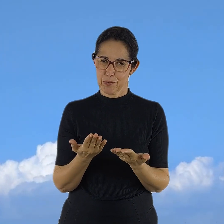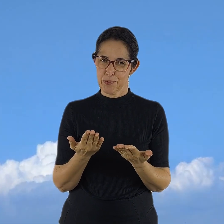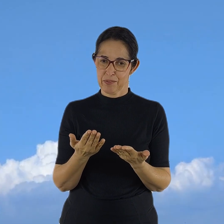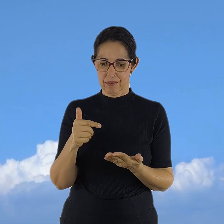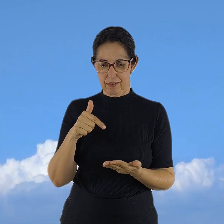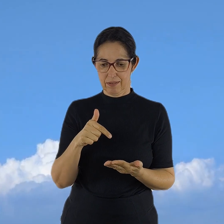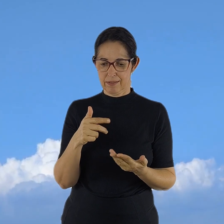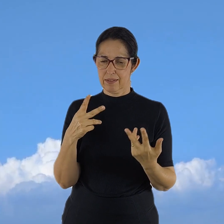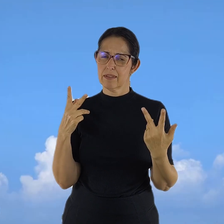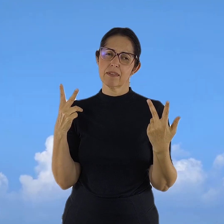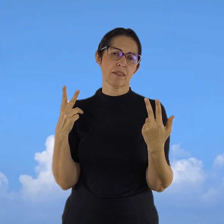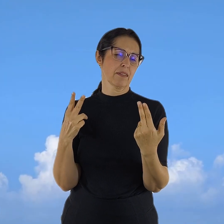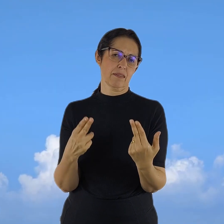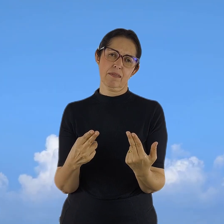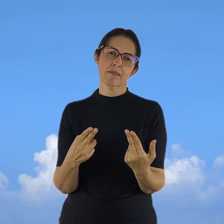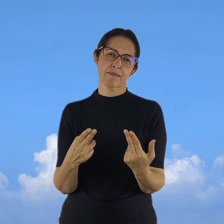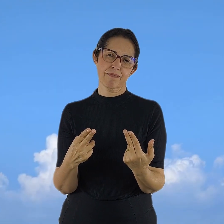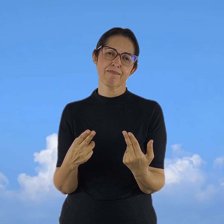aqui,